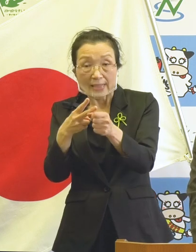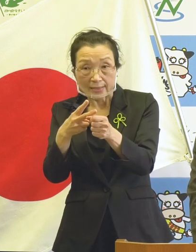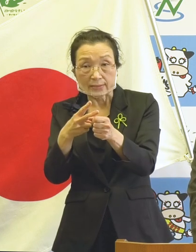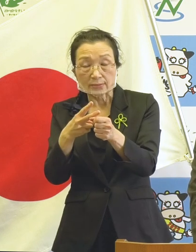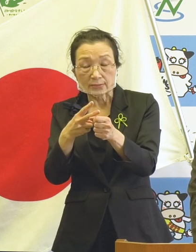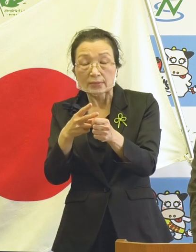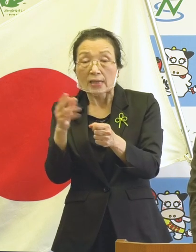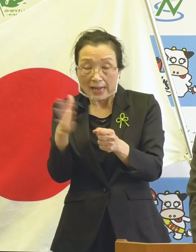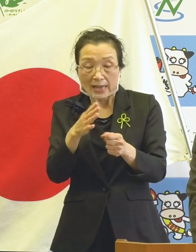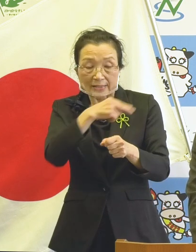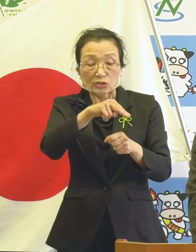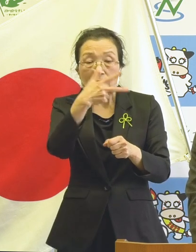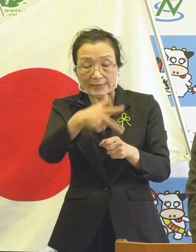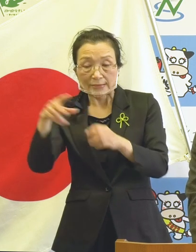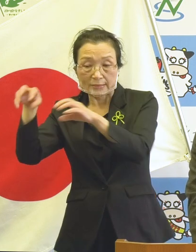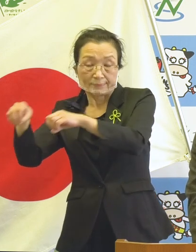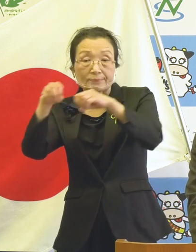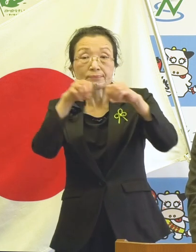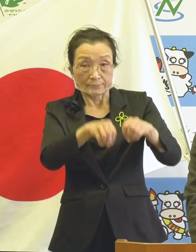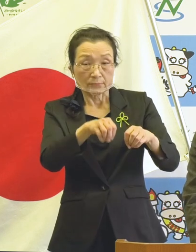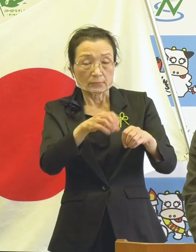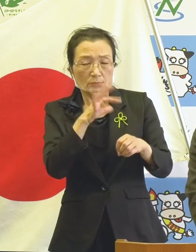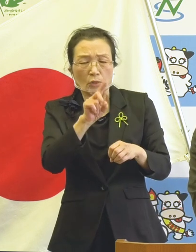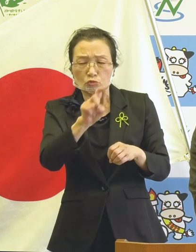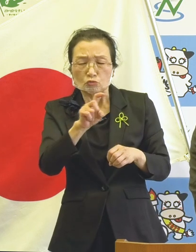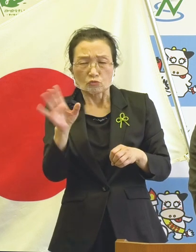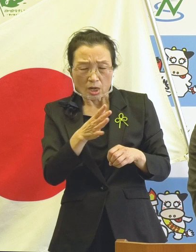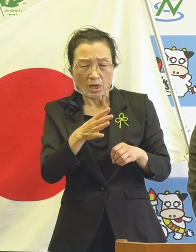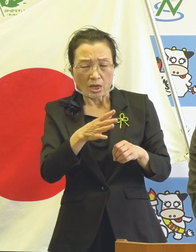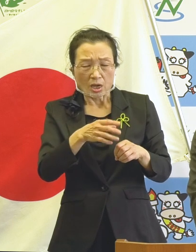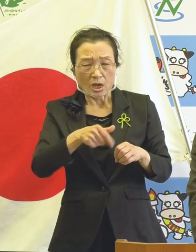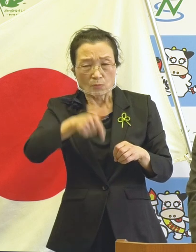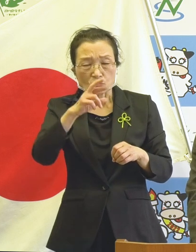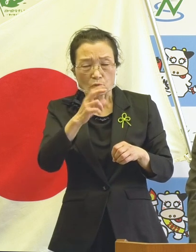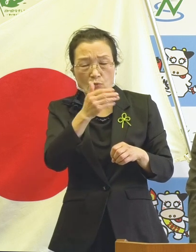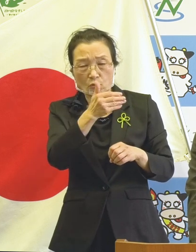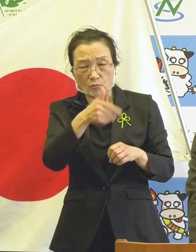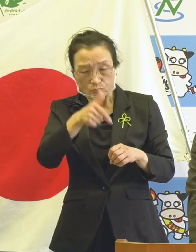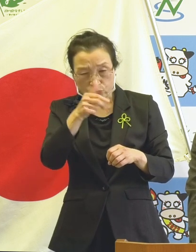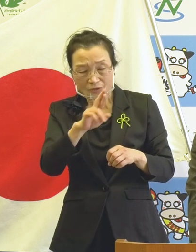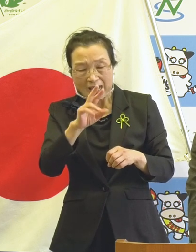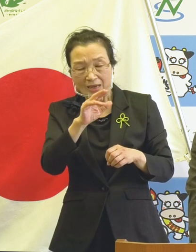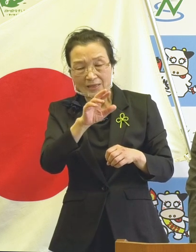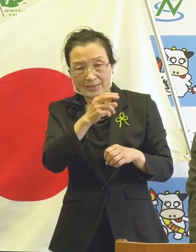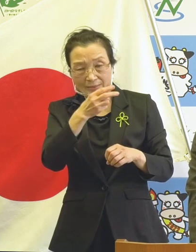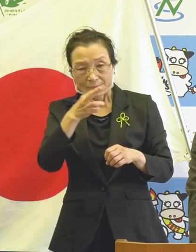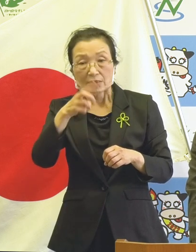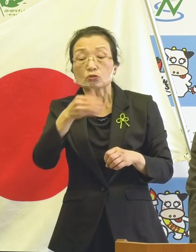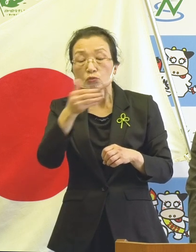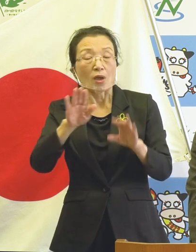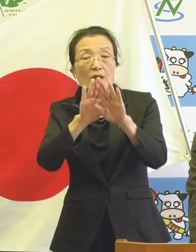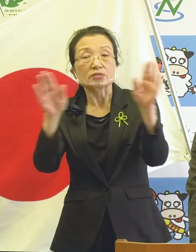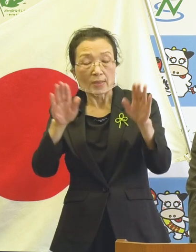市に移住していただいております。10歳からプログラミングを始め、高校でコンピュータグラフィックスを専攻されま